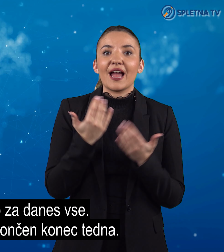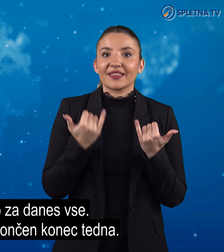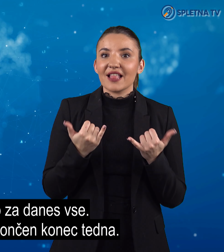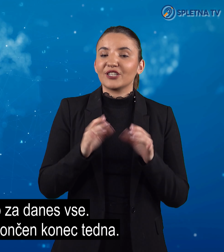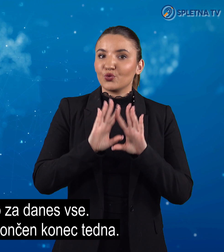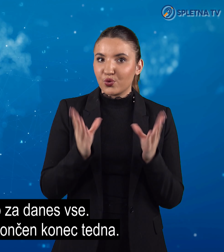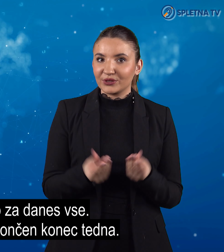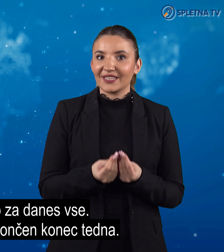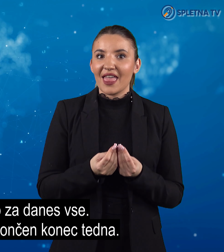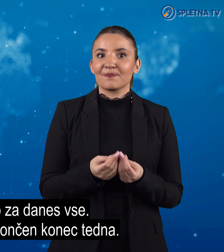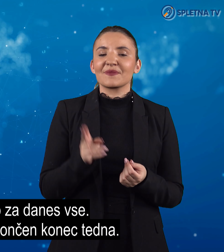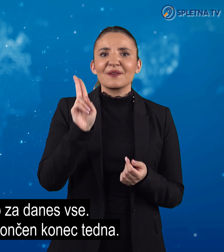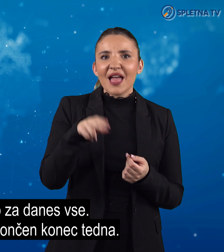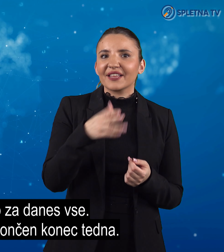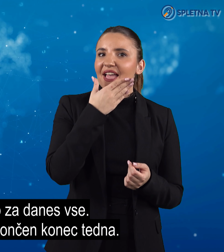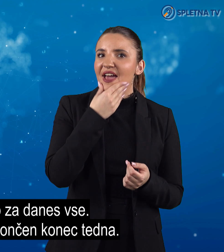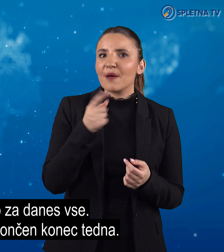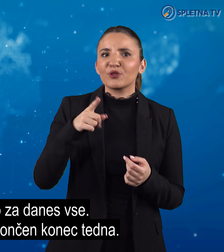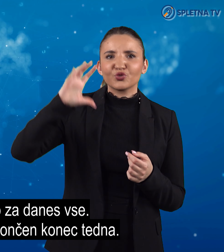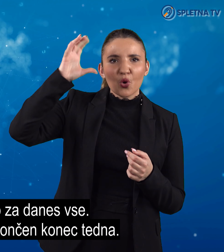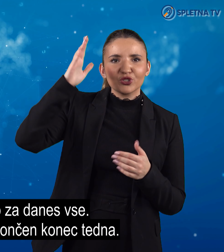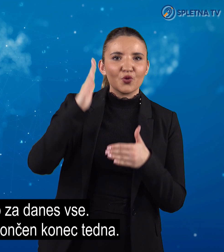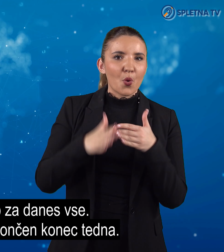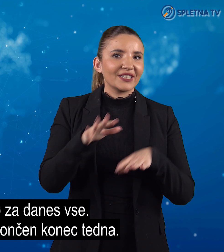danes vse. Imejte lep in sončen konec